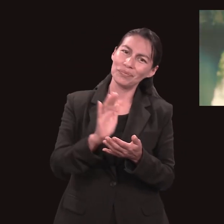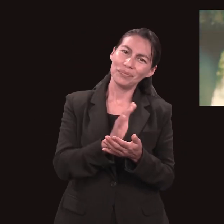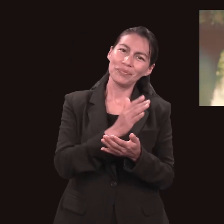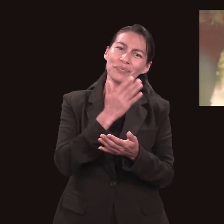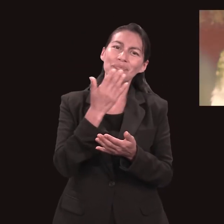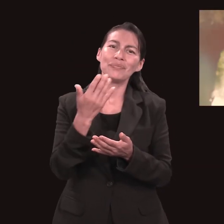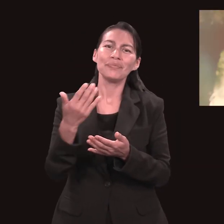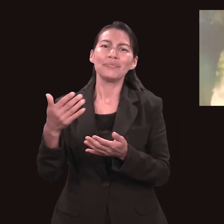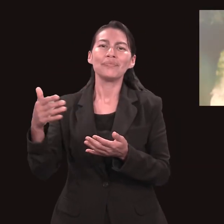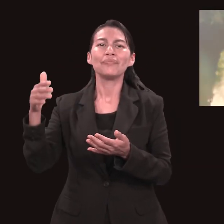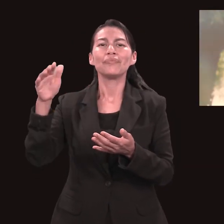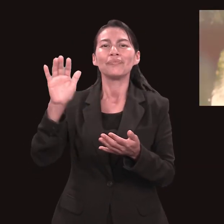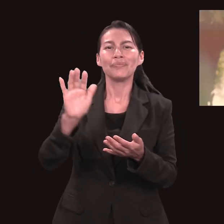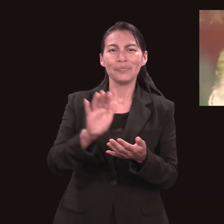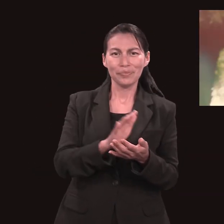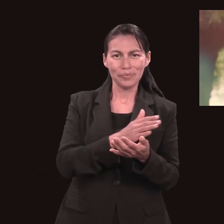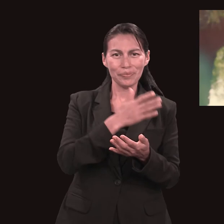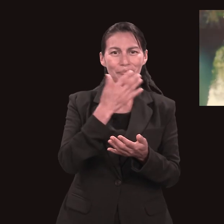y